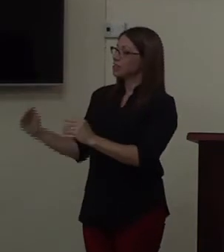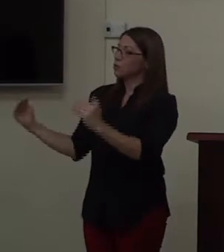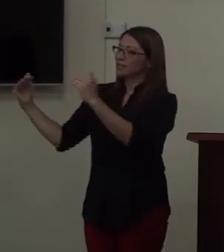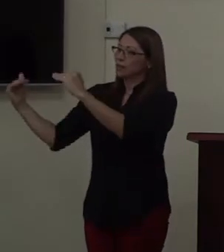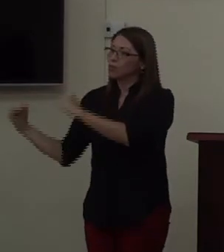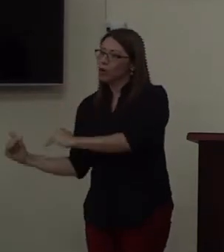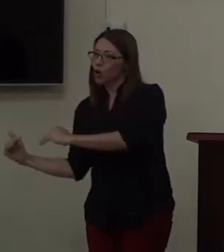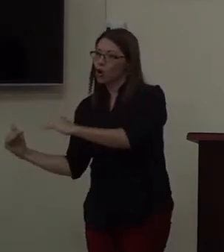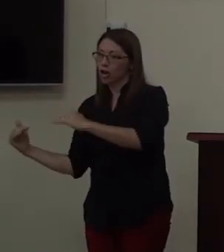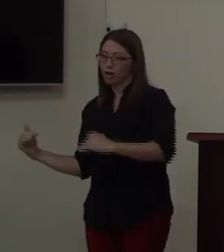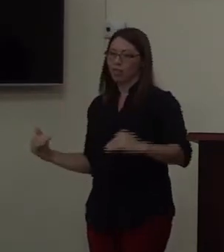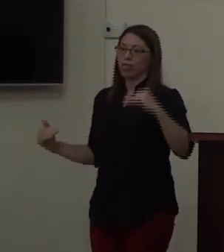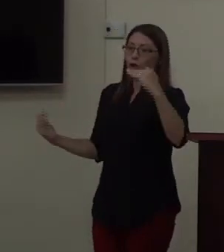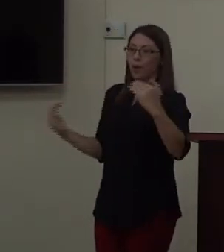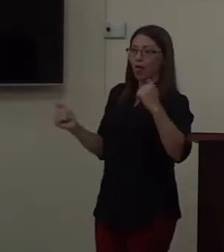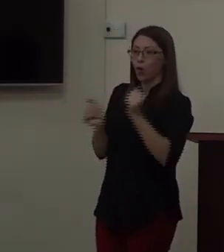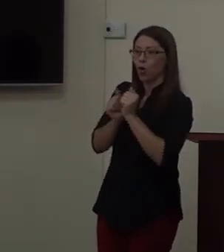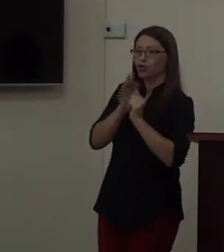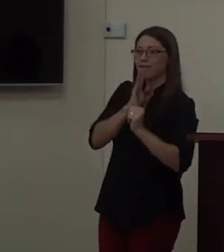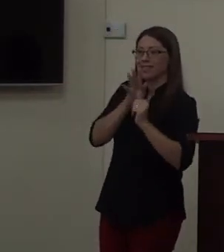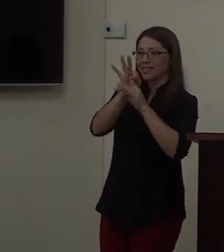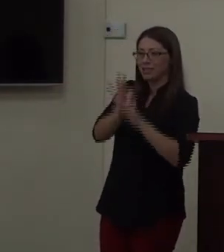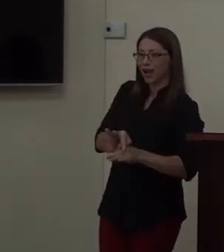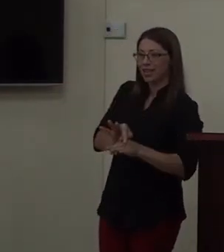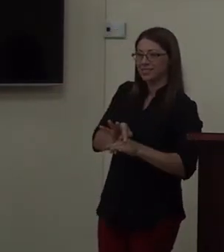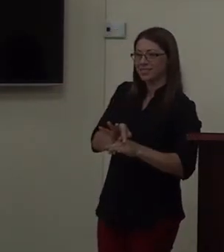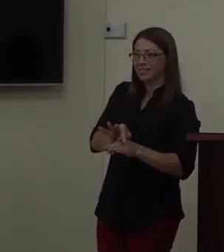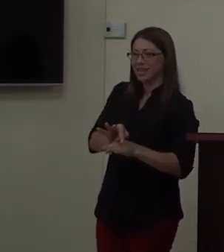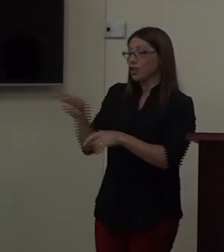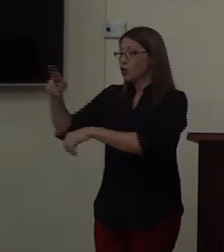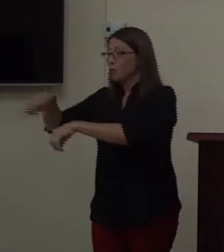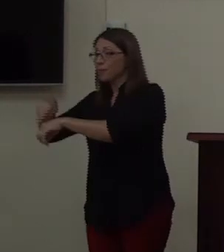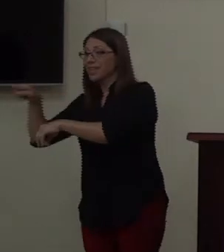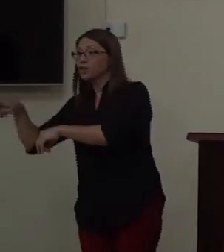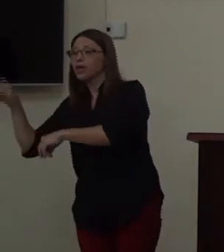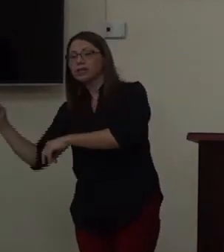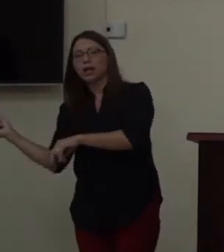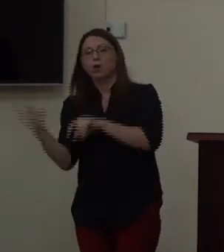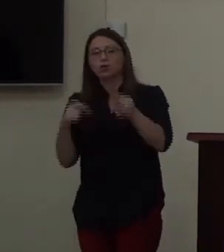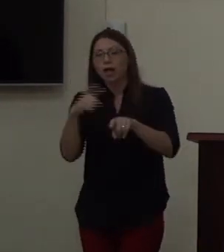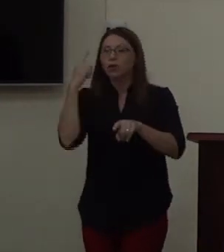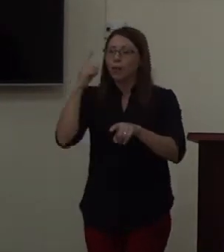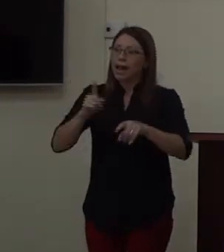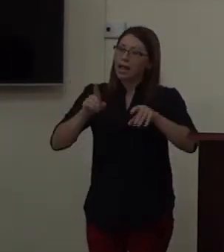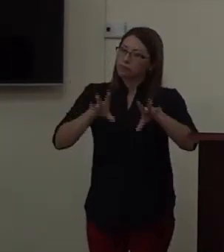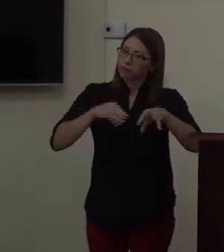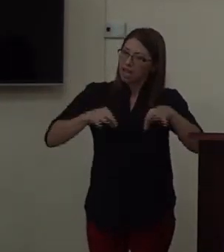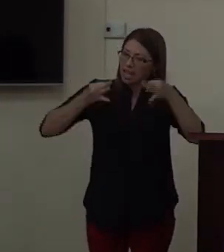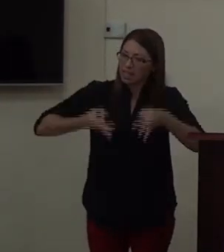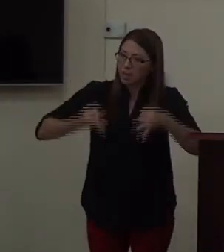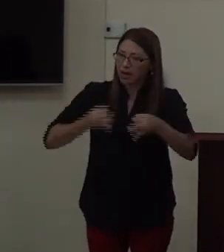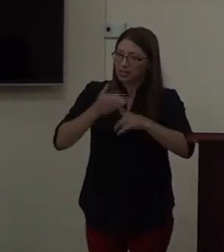menor que los tradicionales, y normalmente tienen que estar consultando para legitimar las decisiones. Y